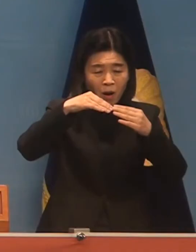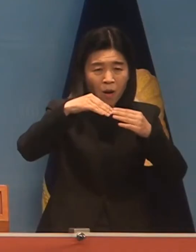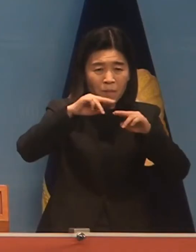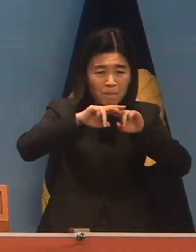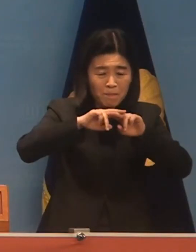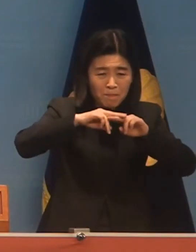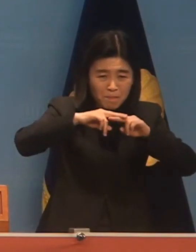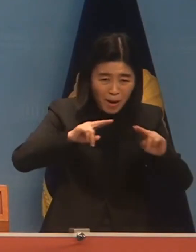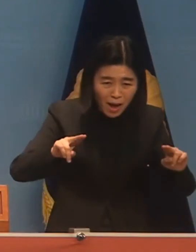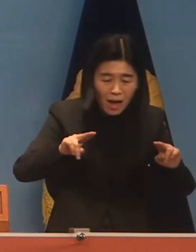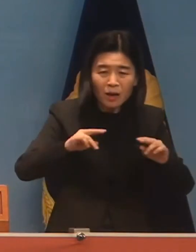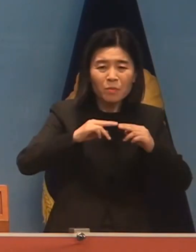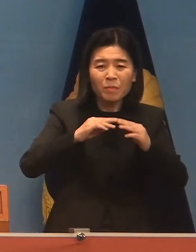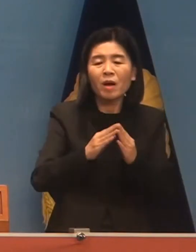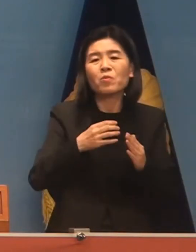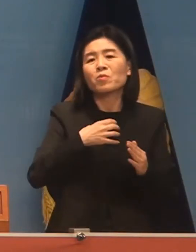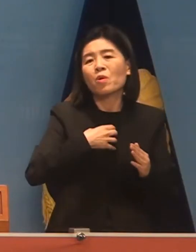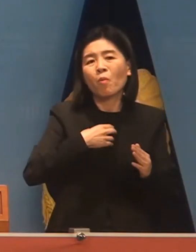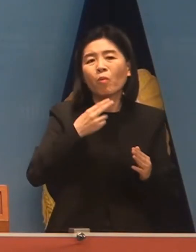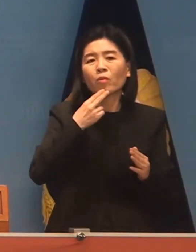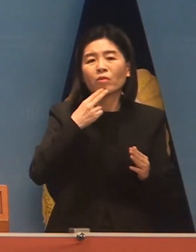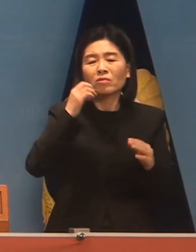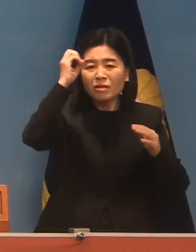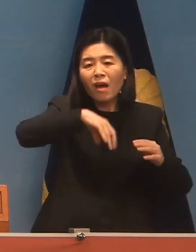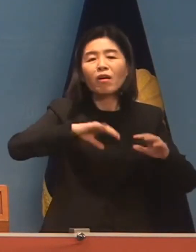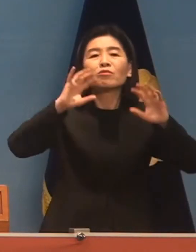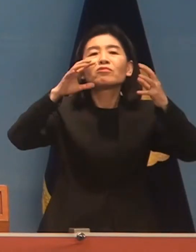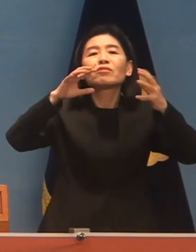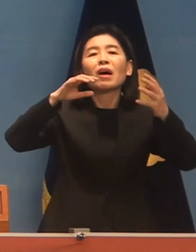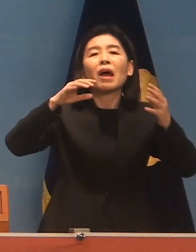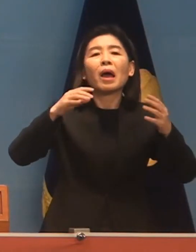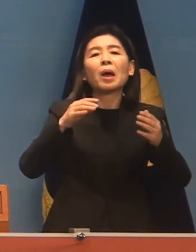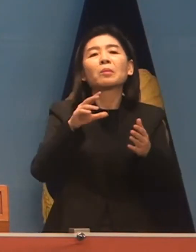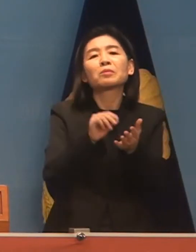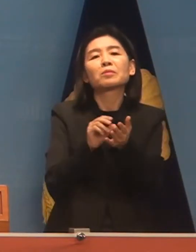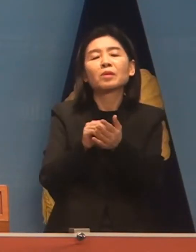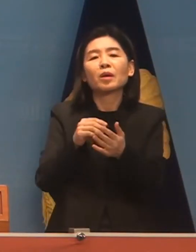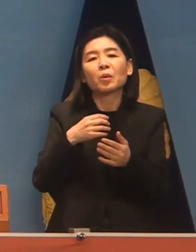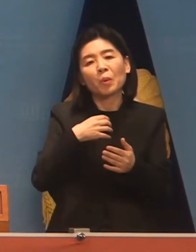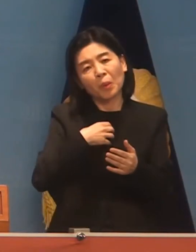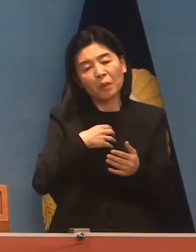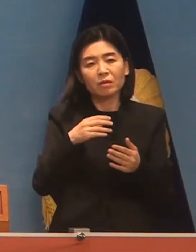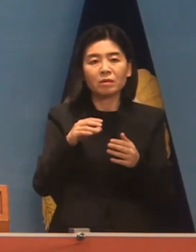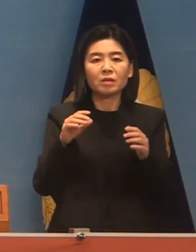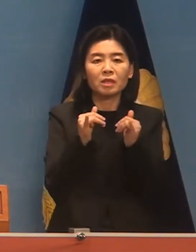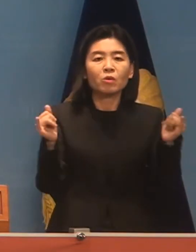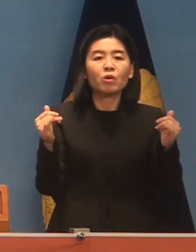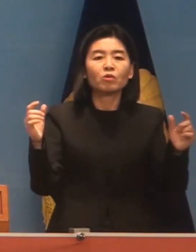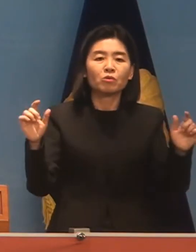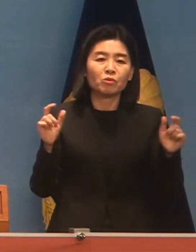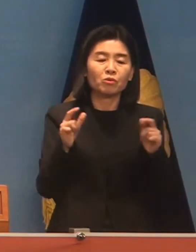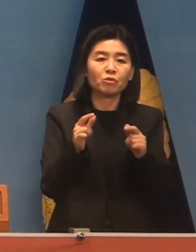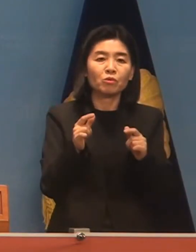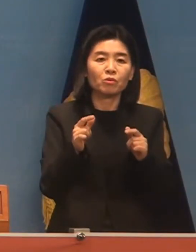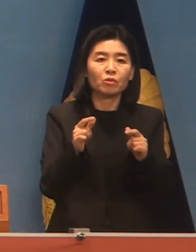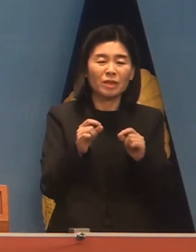기억됩니다. 단지 국가 재난을 핑계로 인원을 감축했을 뿐입니다. 그것도 여성